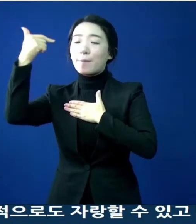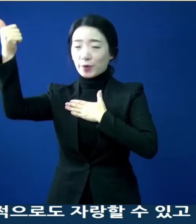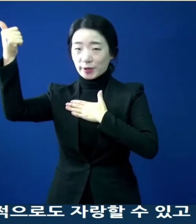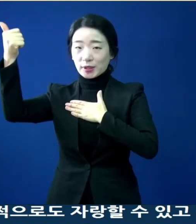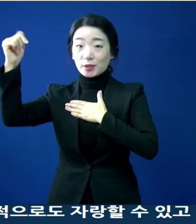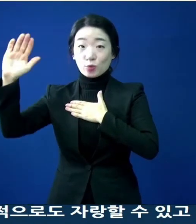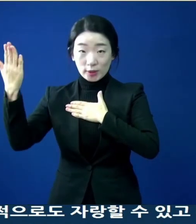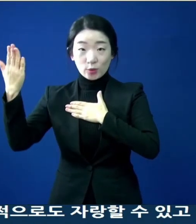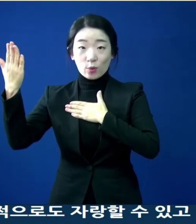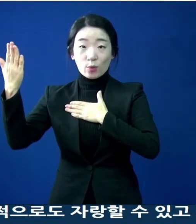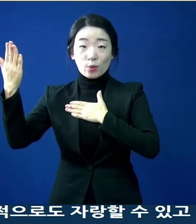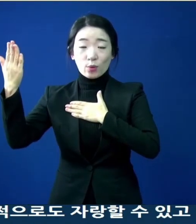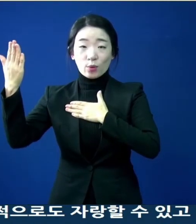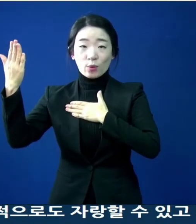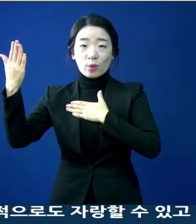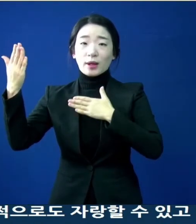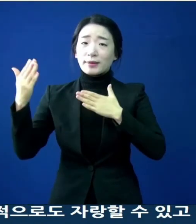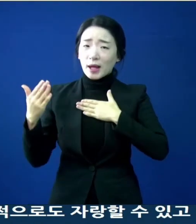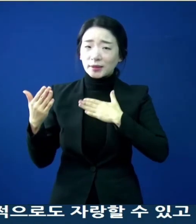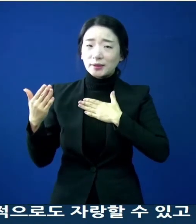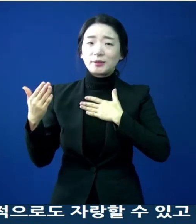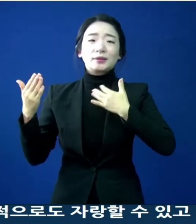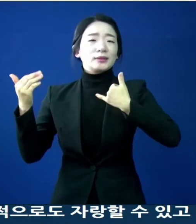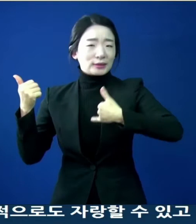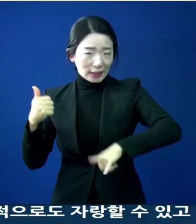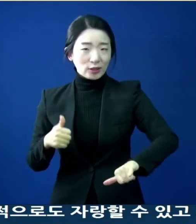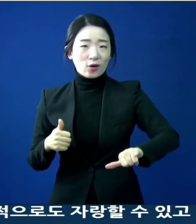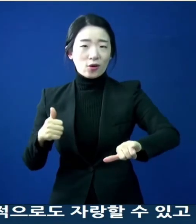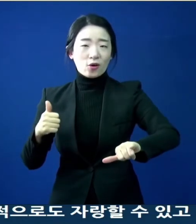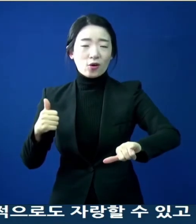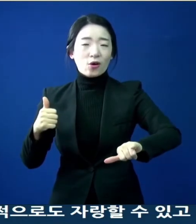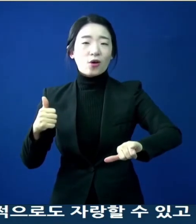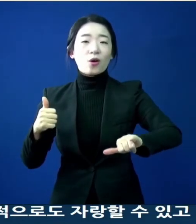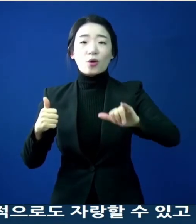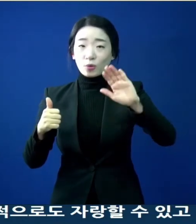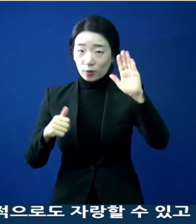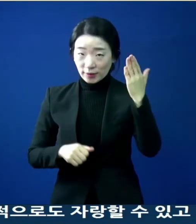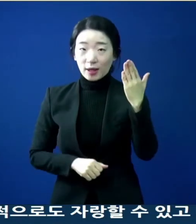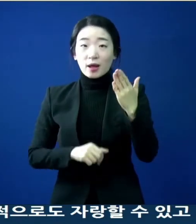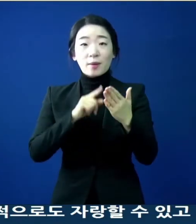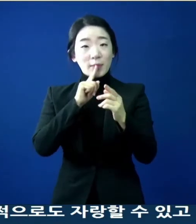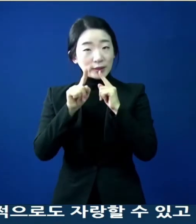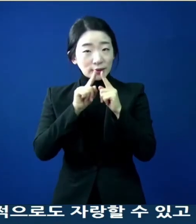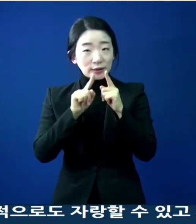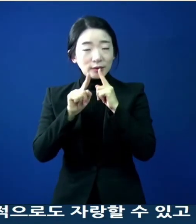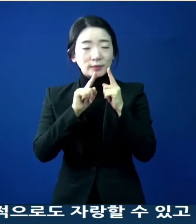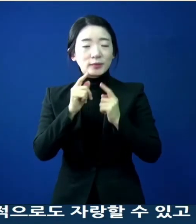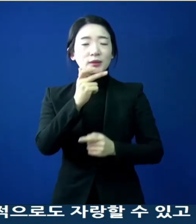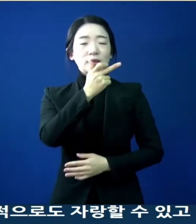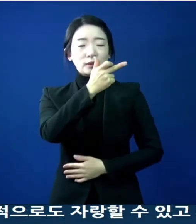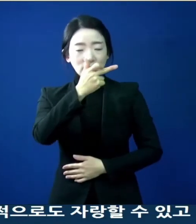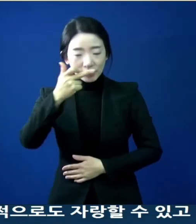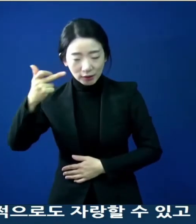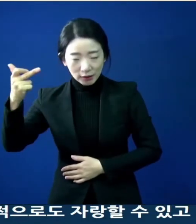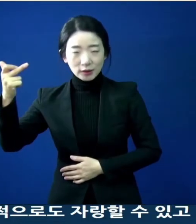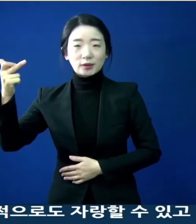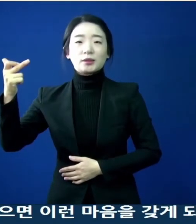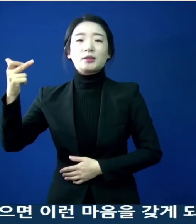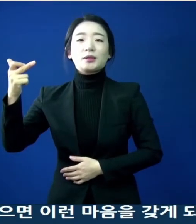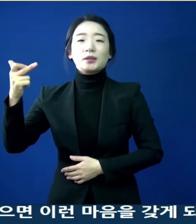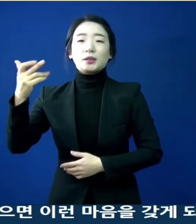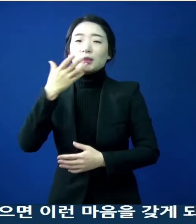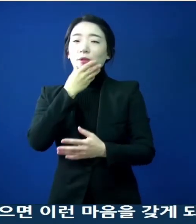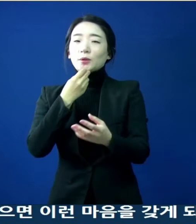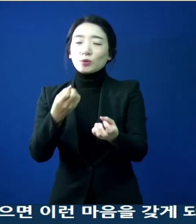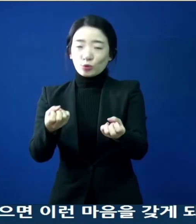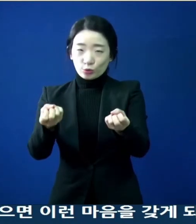되어주신다는, 너는 나의 자녀라는 이 말씀은 너무나 큰 우리에게 주는